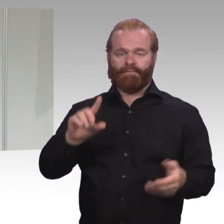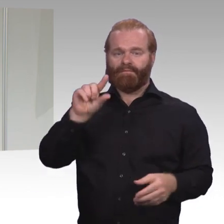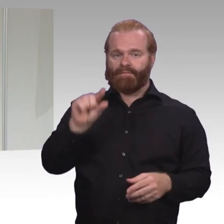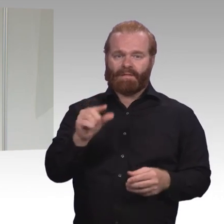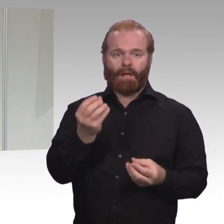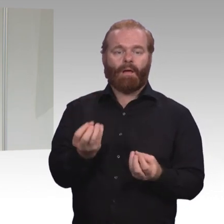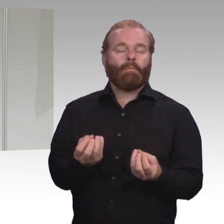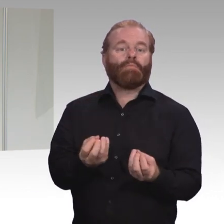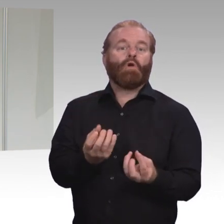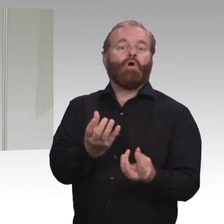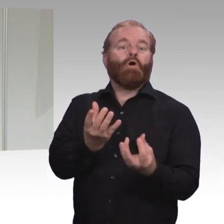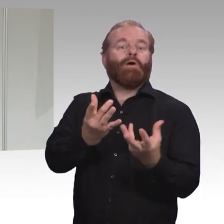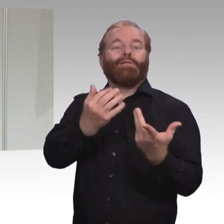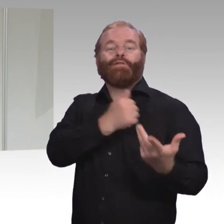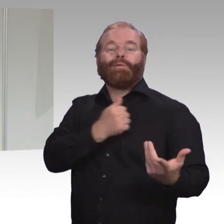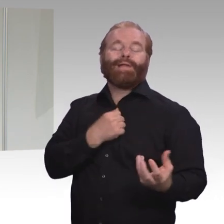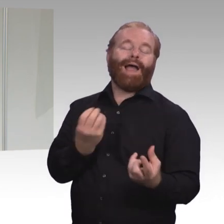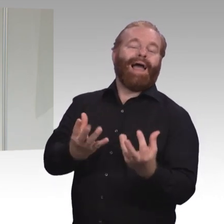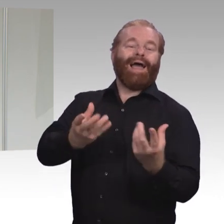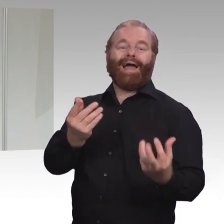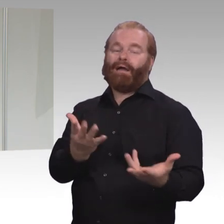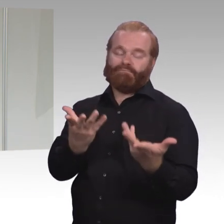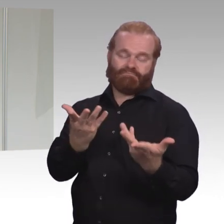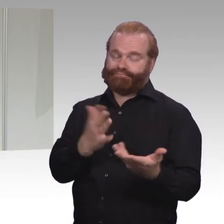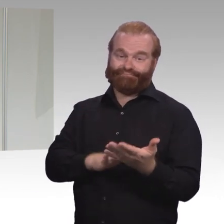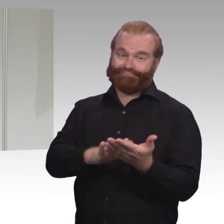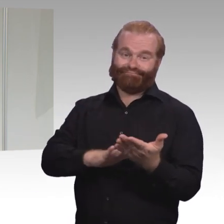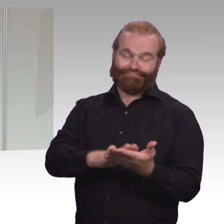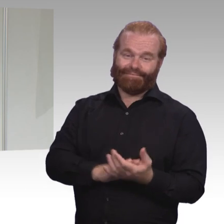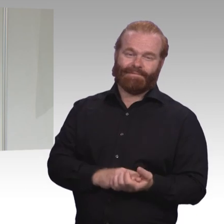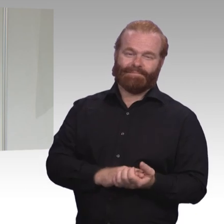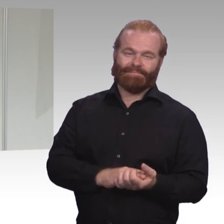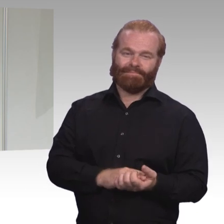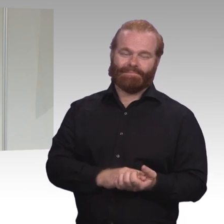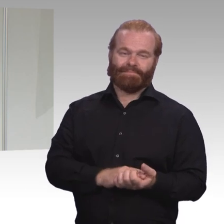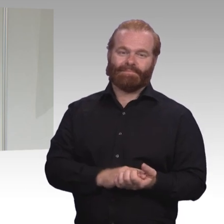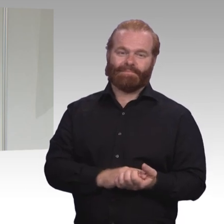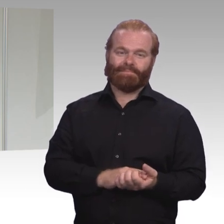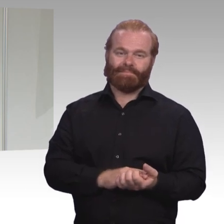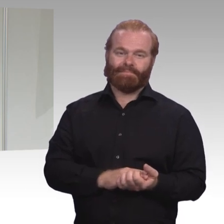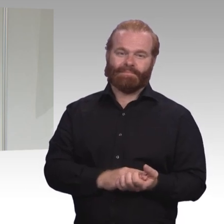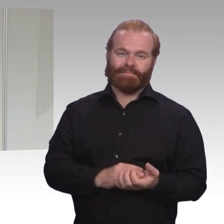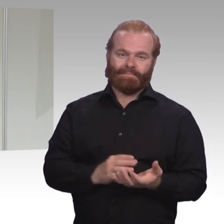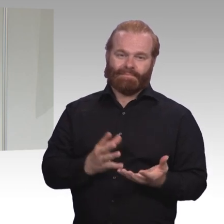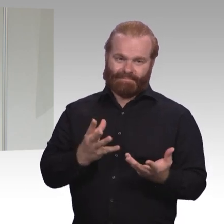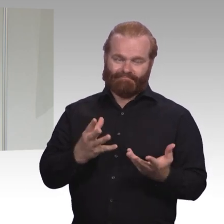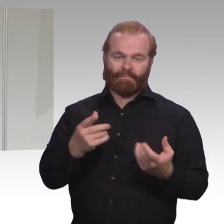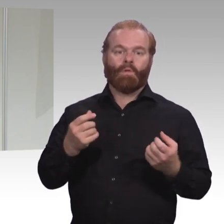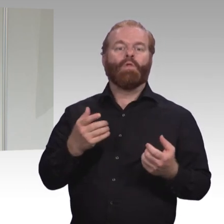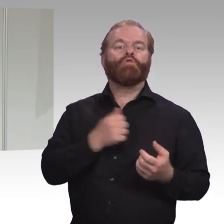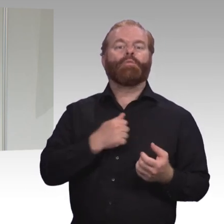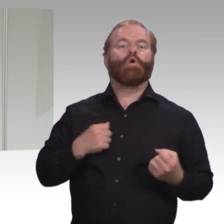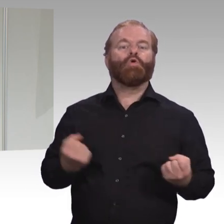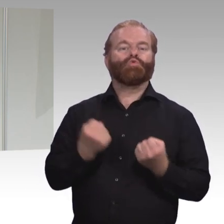2-Prozent-Ziel geäußert haben. Die SPD hat wie gewohnt reflexartig reagiert, aber den Vogel abgeschossen hat